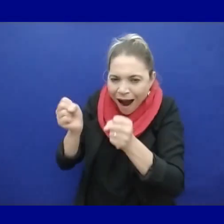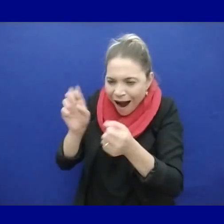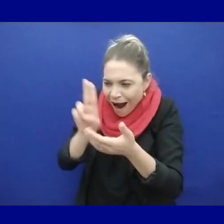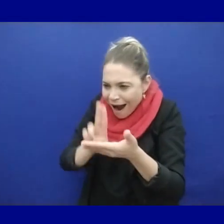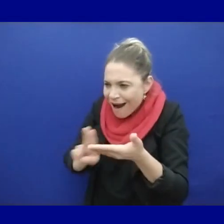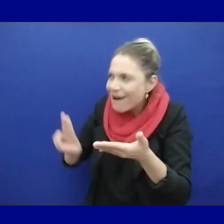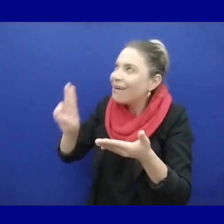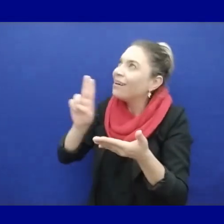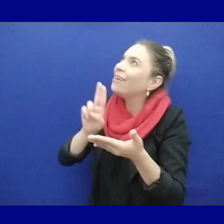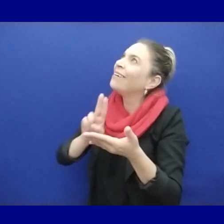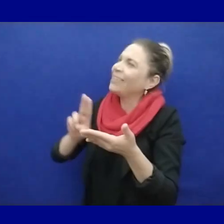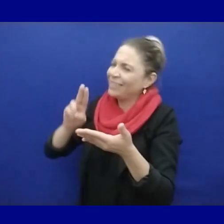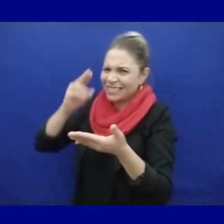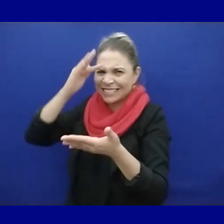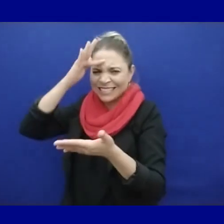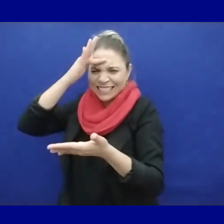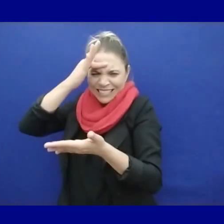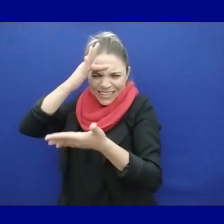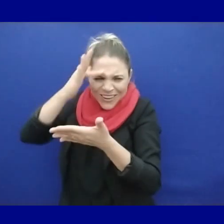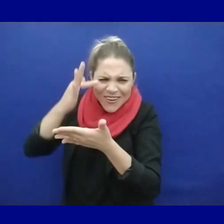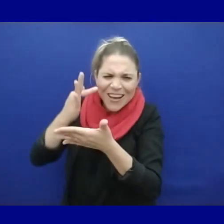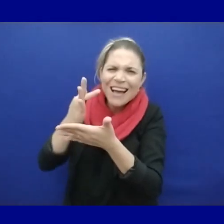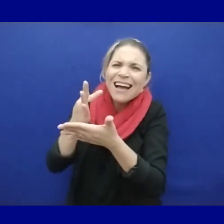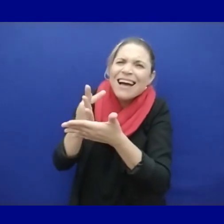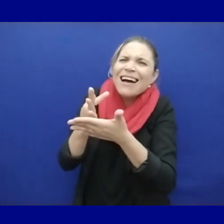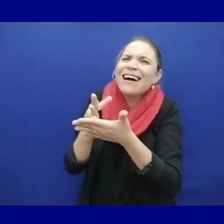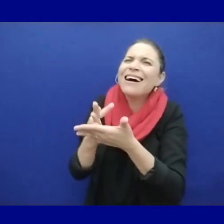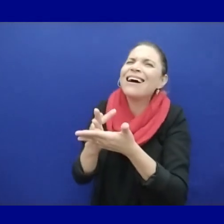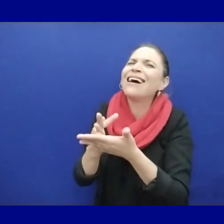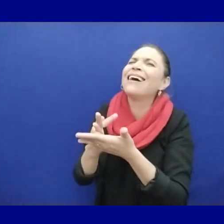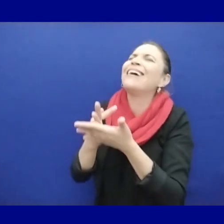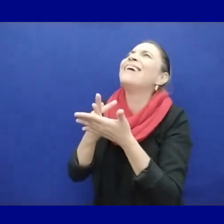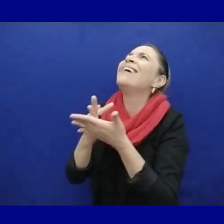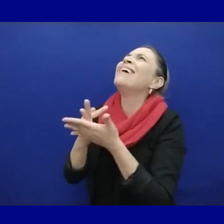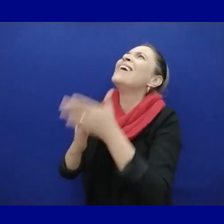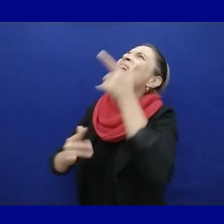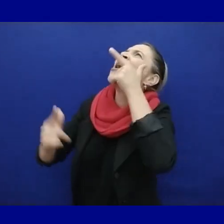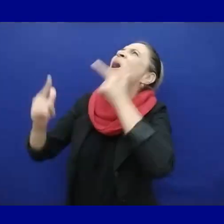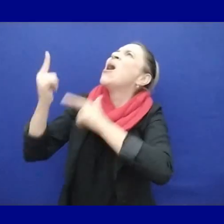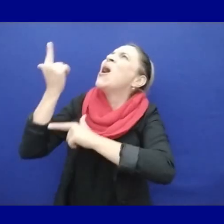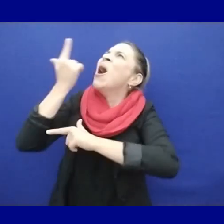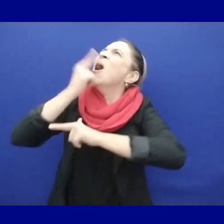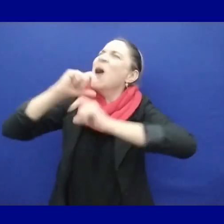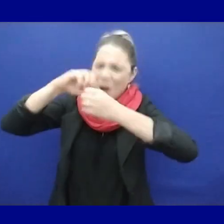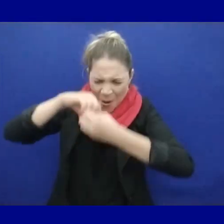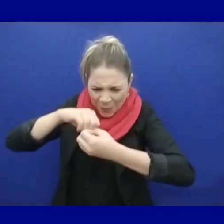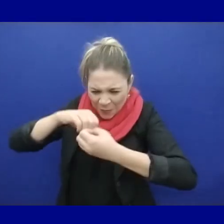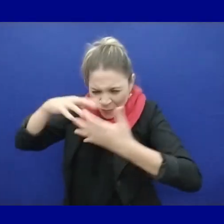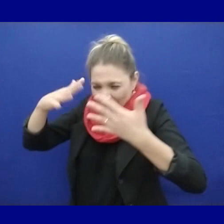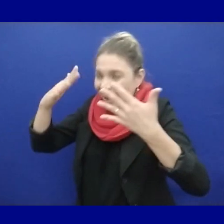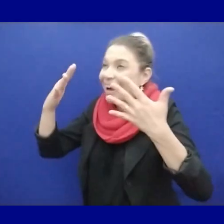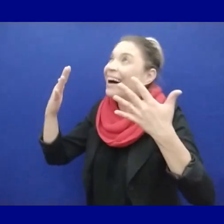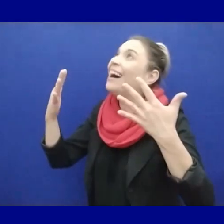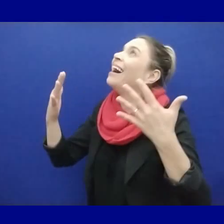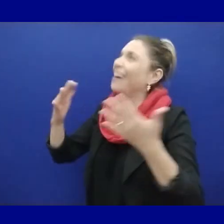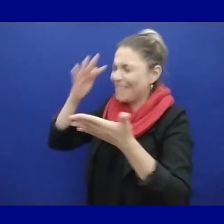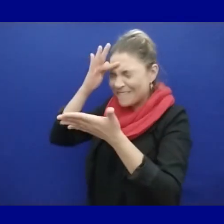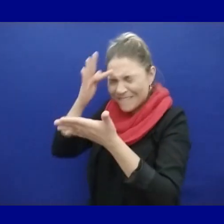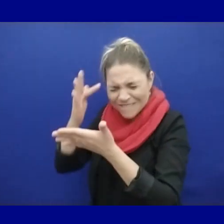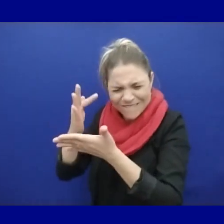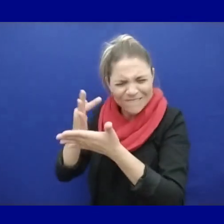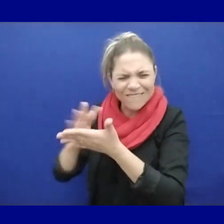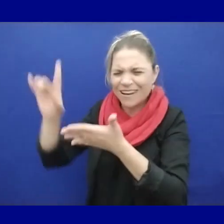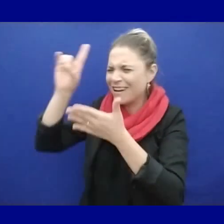poder. Com fé podemos montanhas transpor.